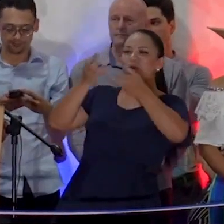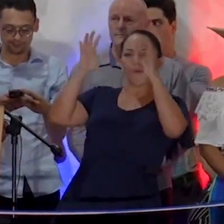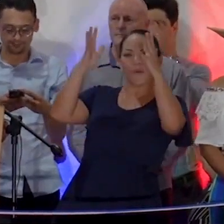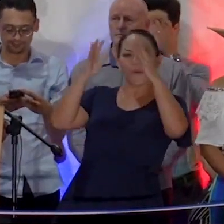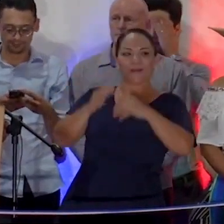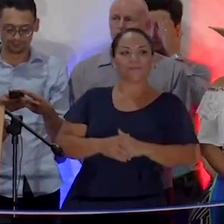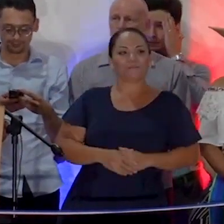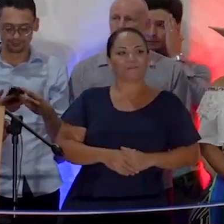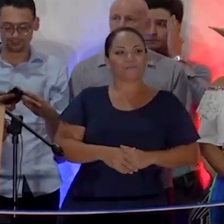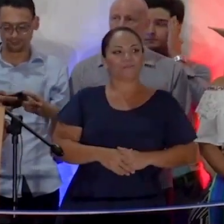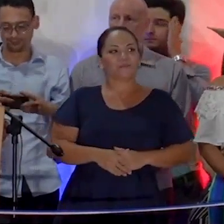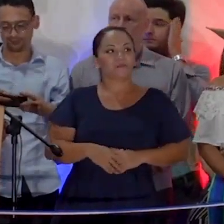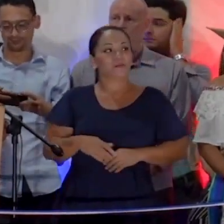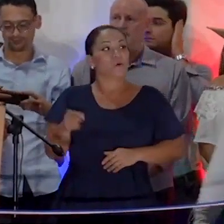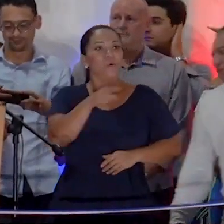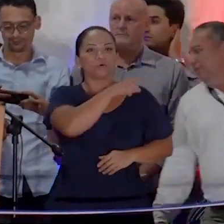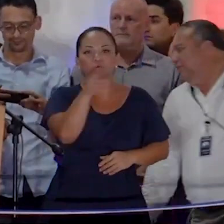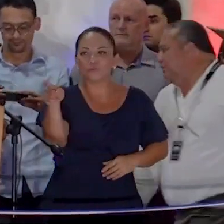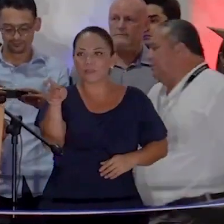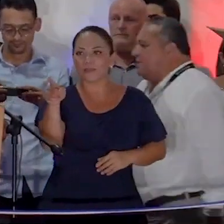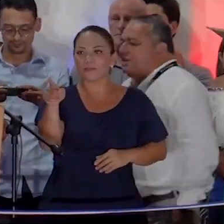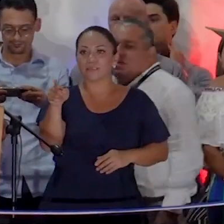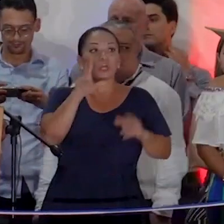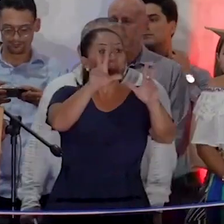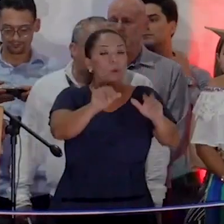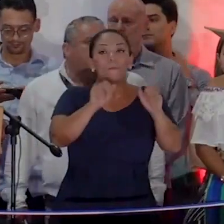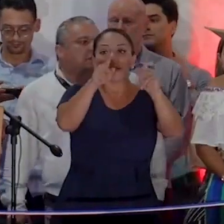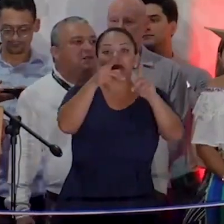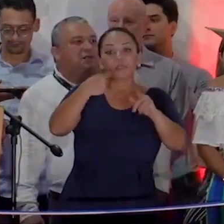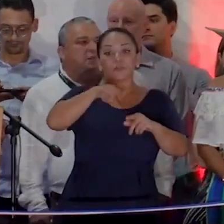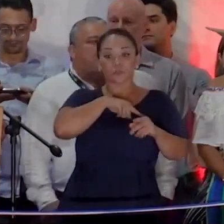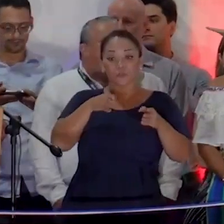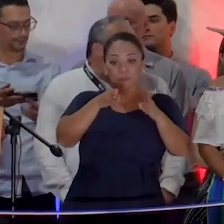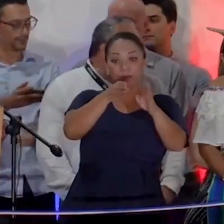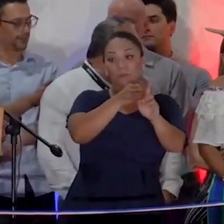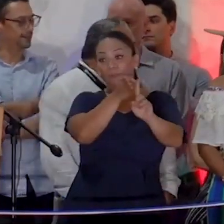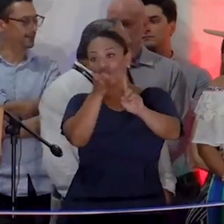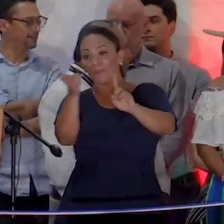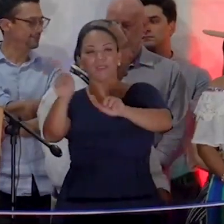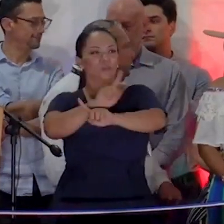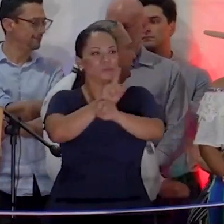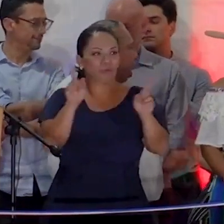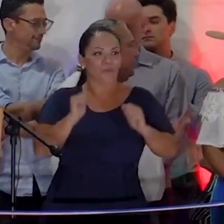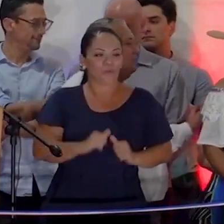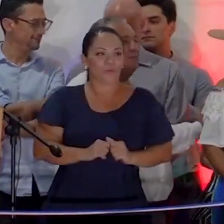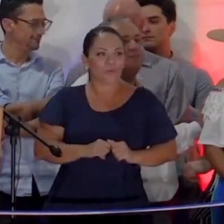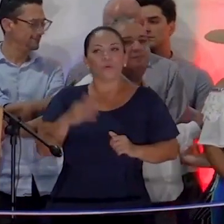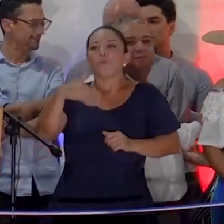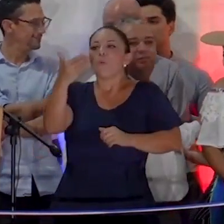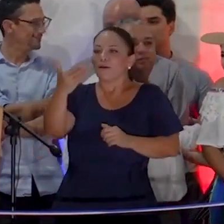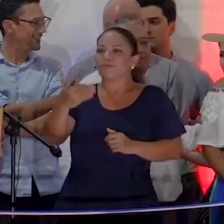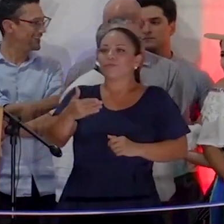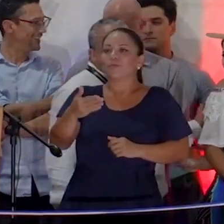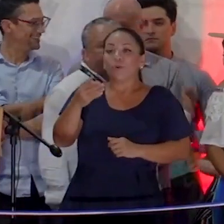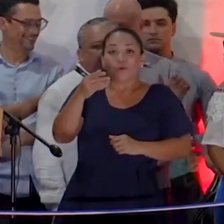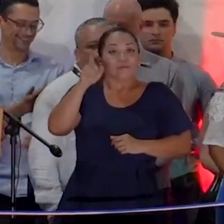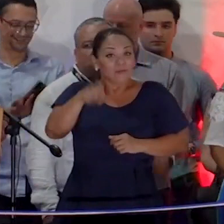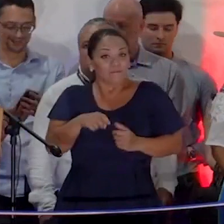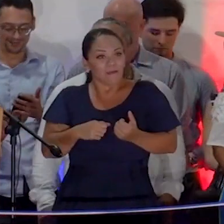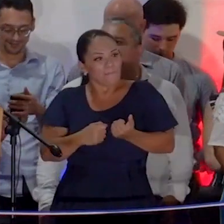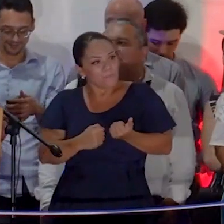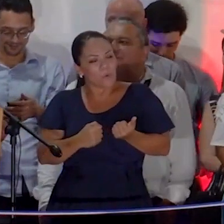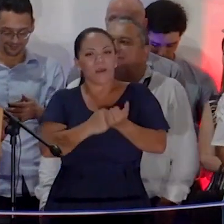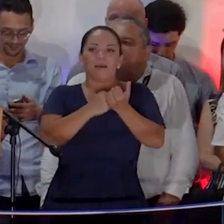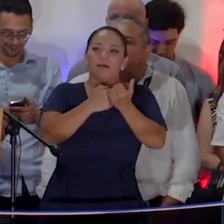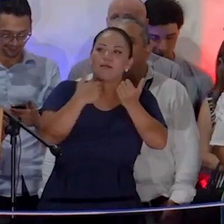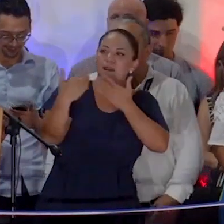No nos dejen desviarnos del camino. Y cuando haya que empujar y